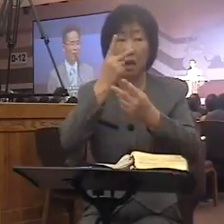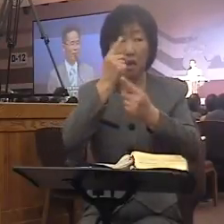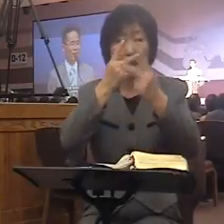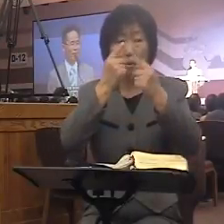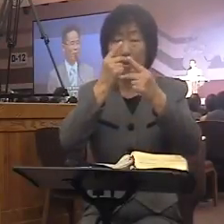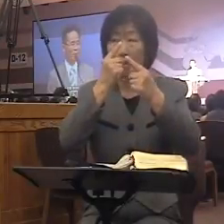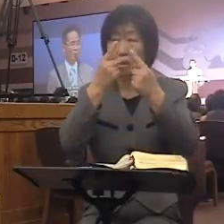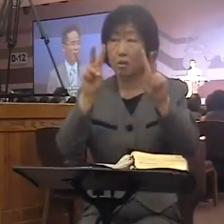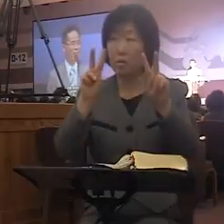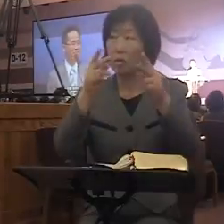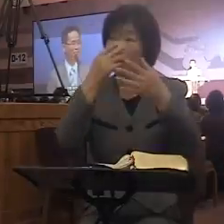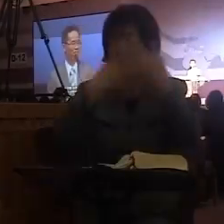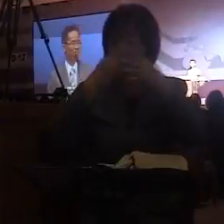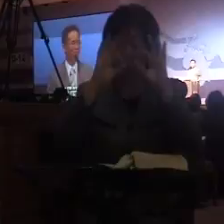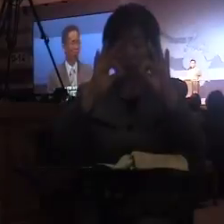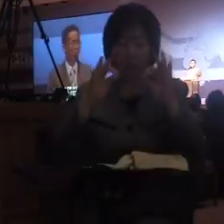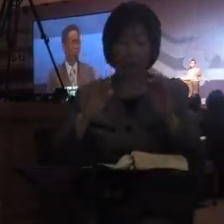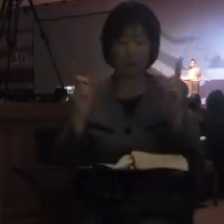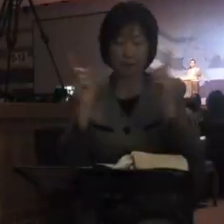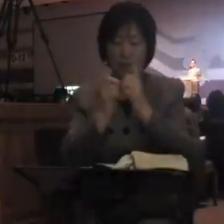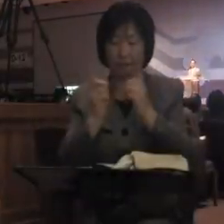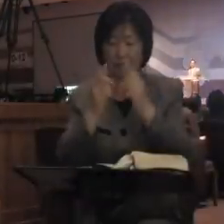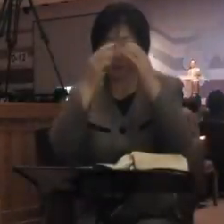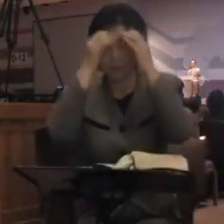먼저 한번 만나보겠습니다.